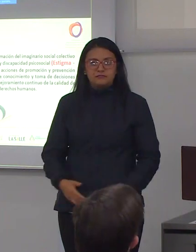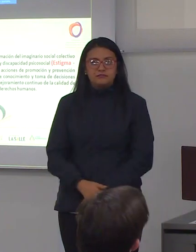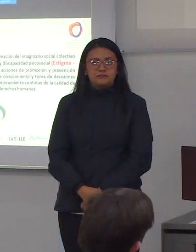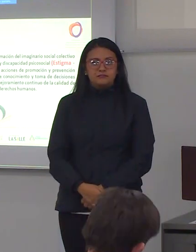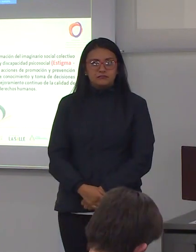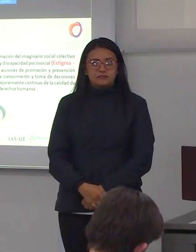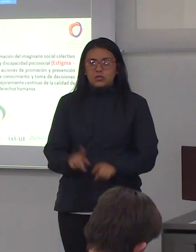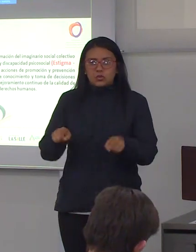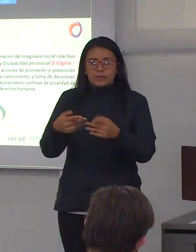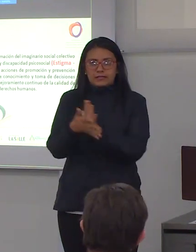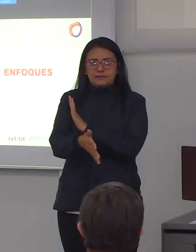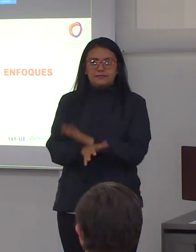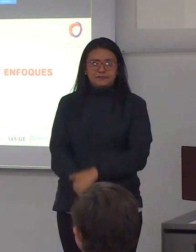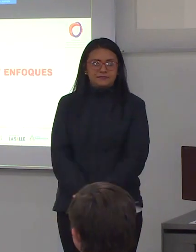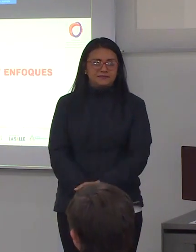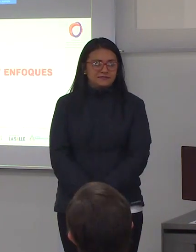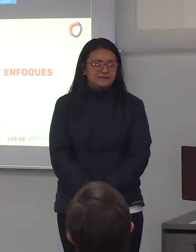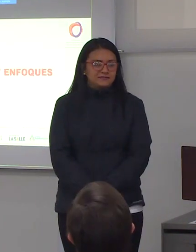solamente les digo eso